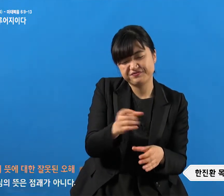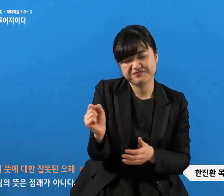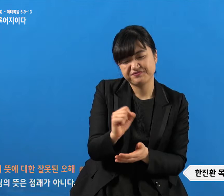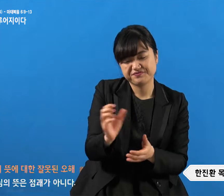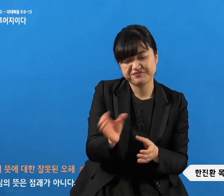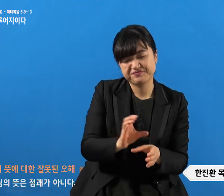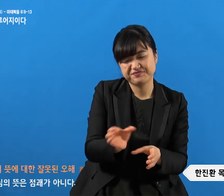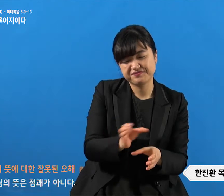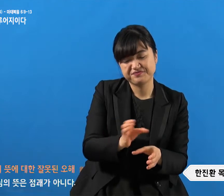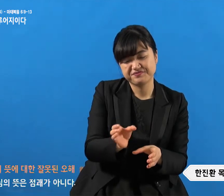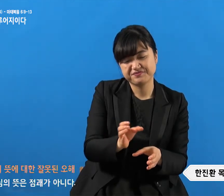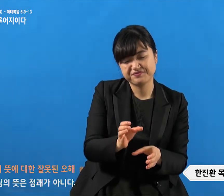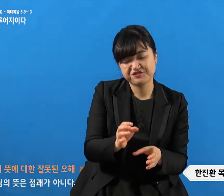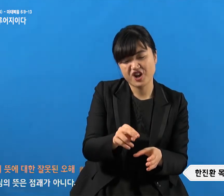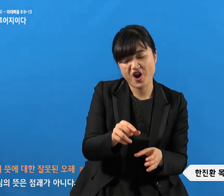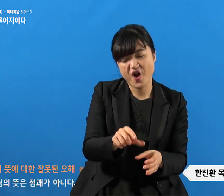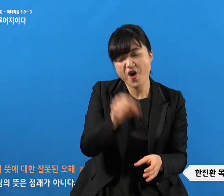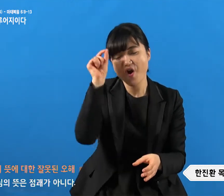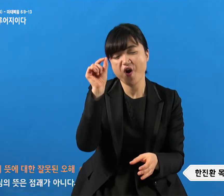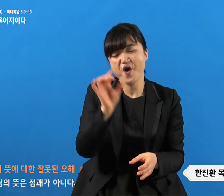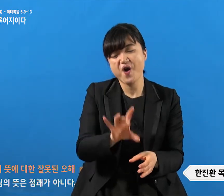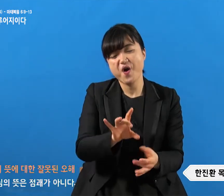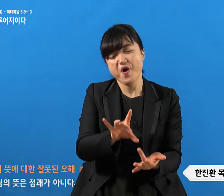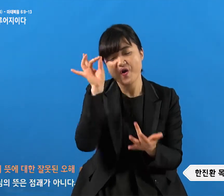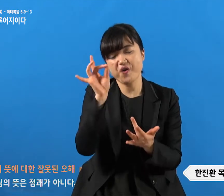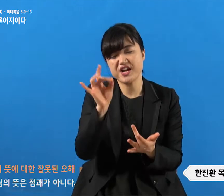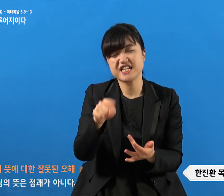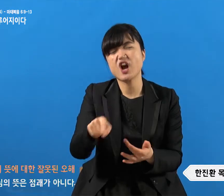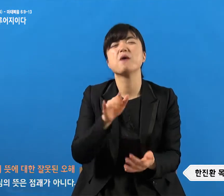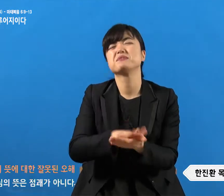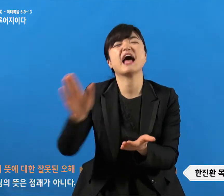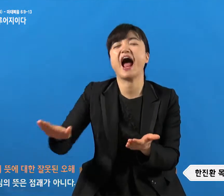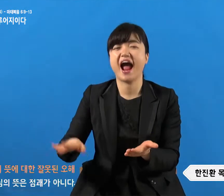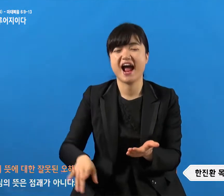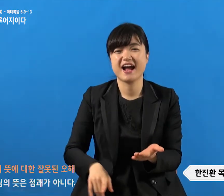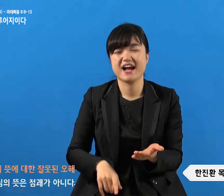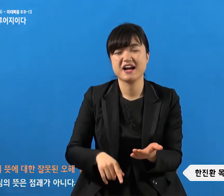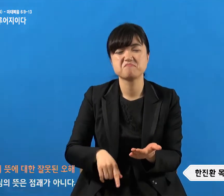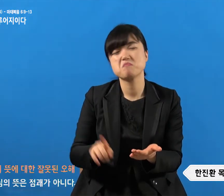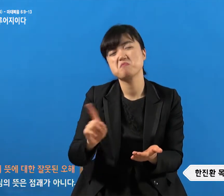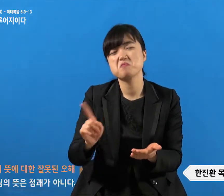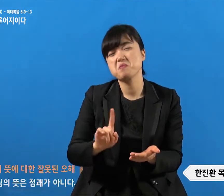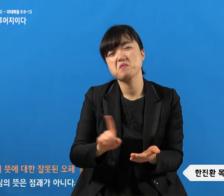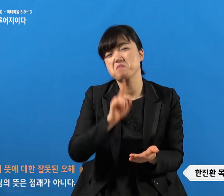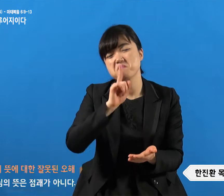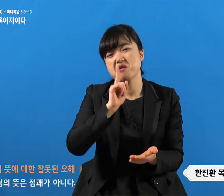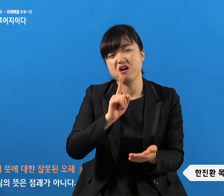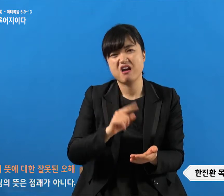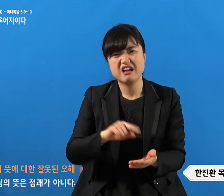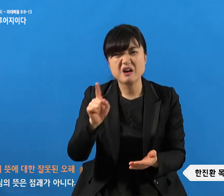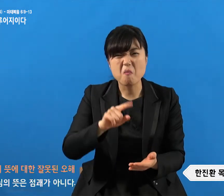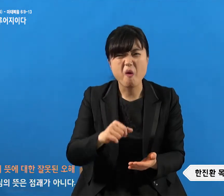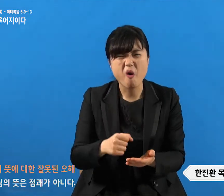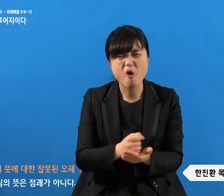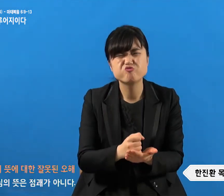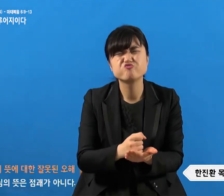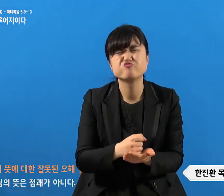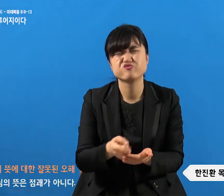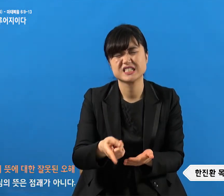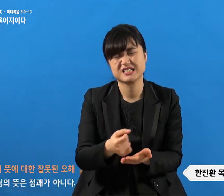뿌리든지 하겠지요. 그리고 하나를 쏙 뽑아서 이겁니다 할 겁니다. 그건